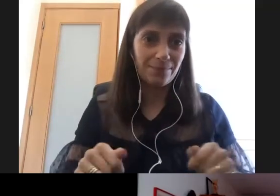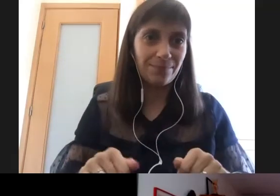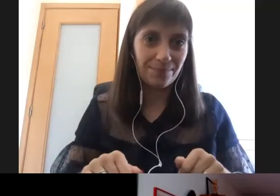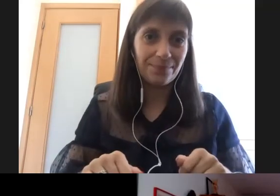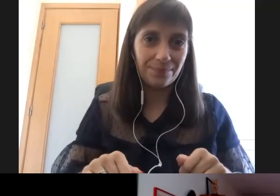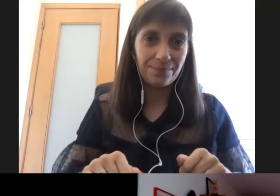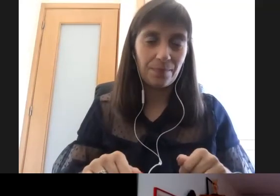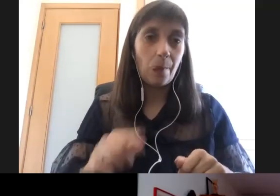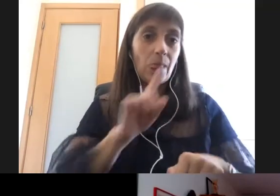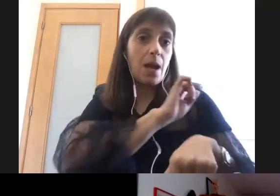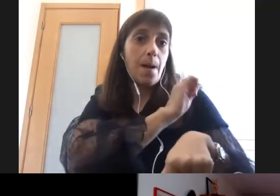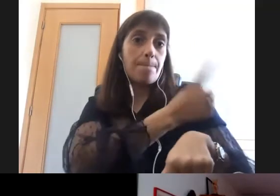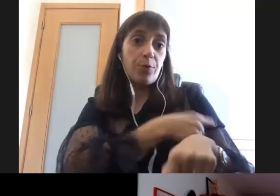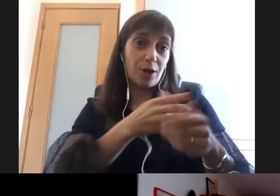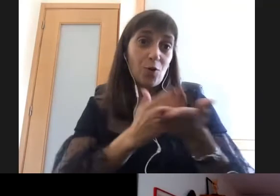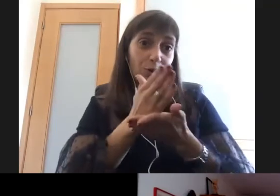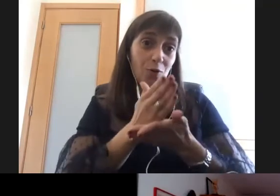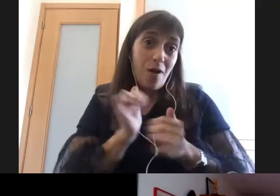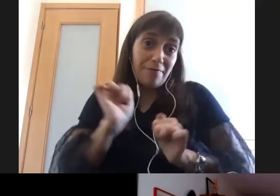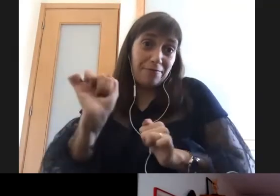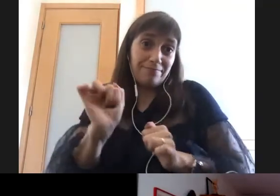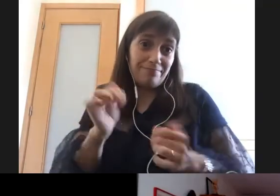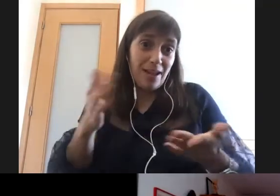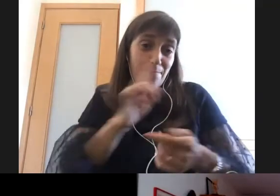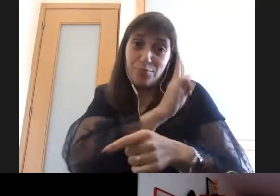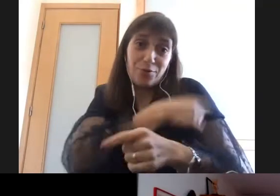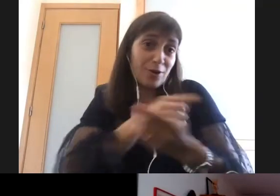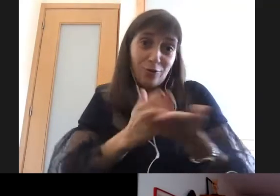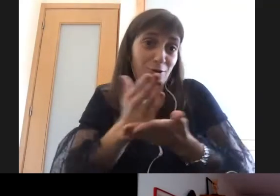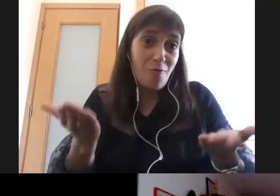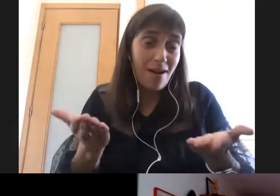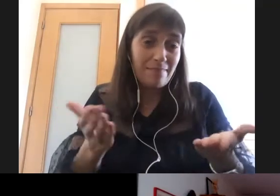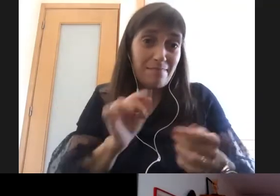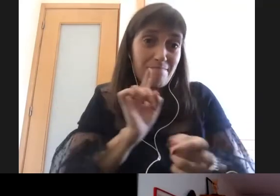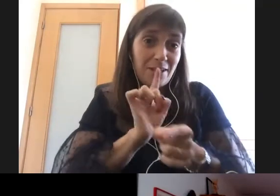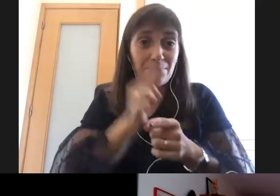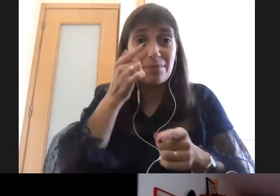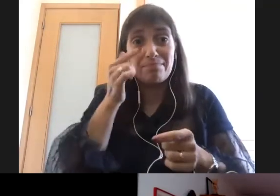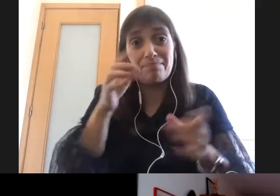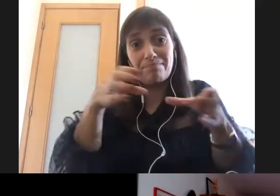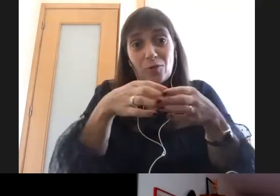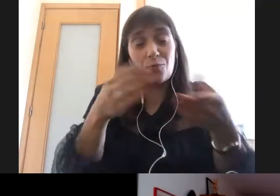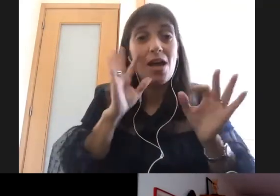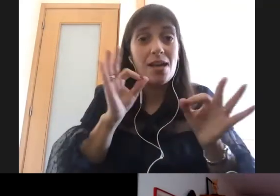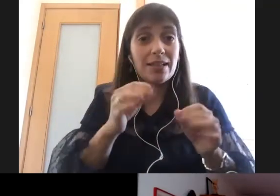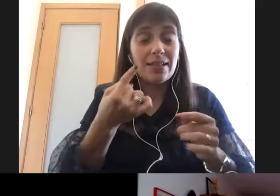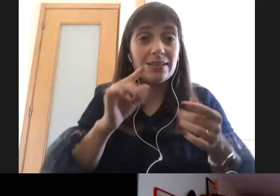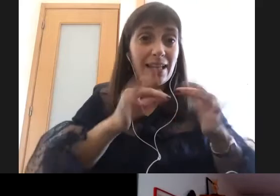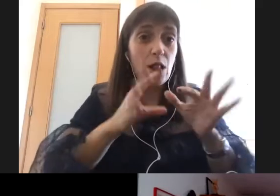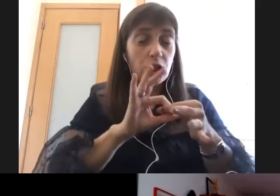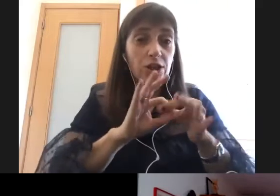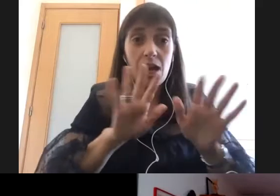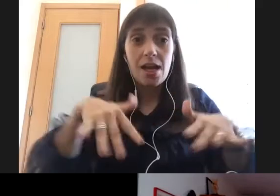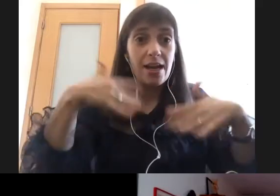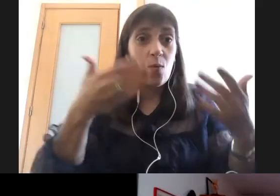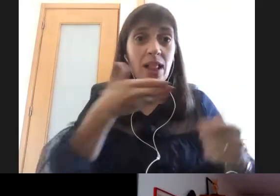O poder continuou com quem tinha poder. Na verdade, é isso. E que é uma frase que faz sentido, aparentemente, em qualquer dia da semana